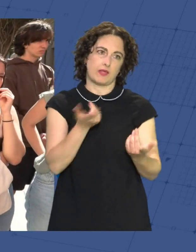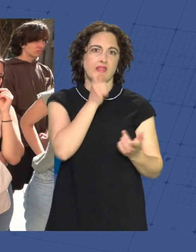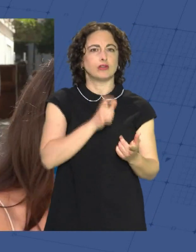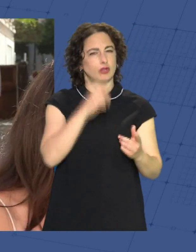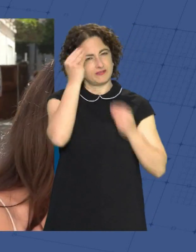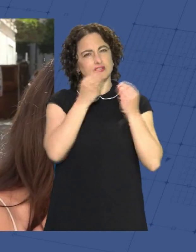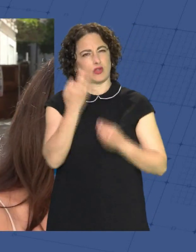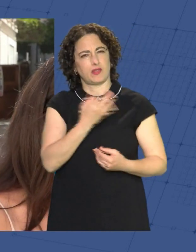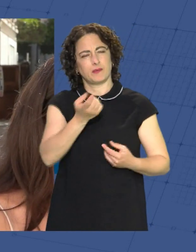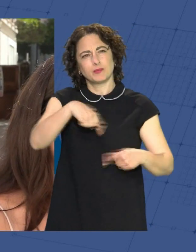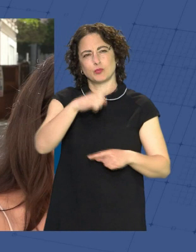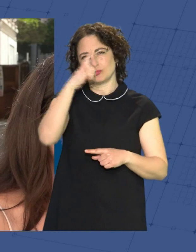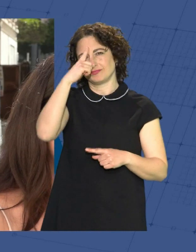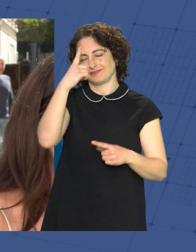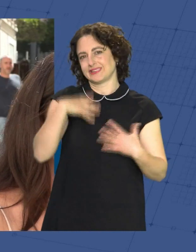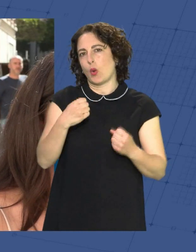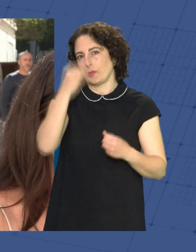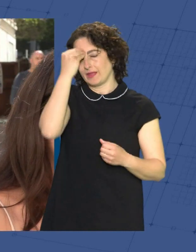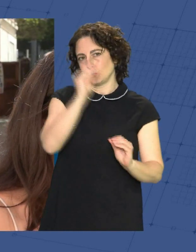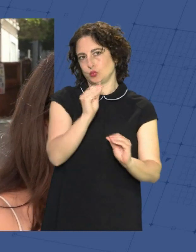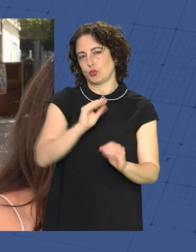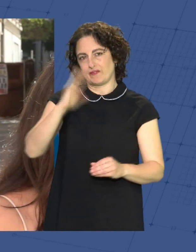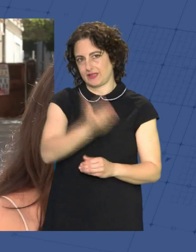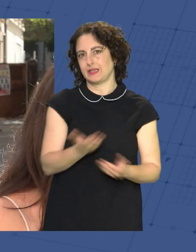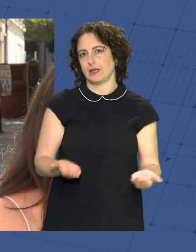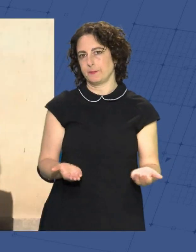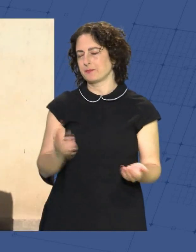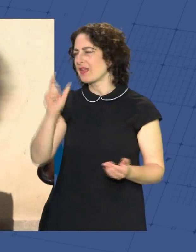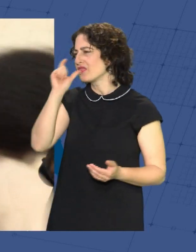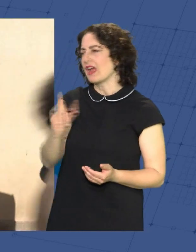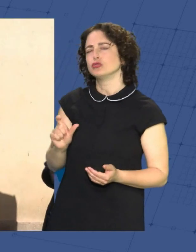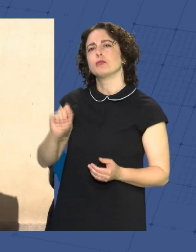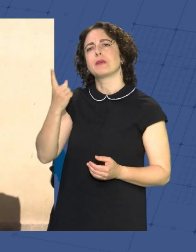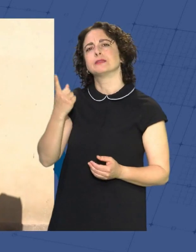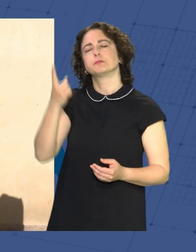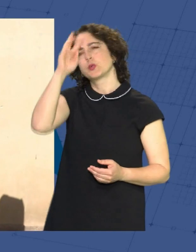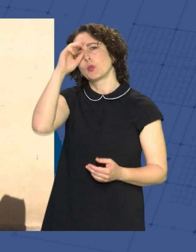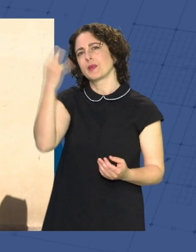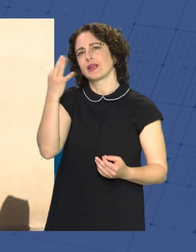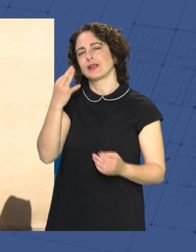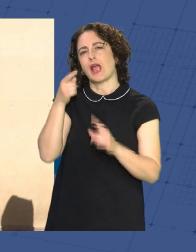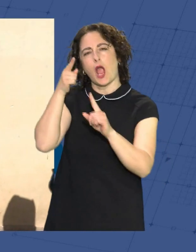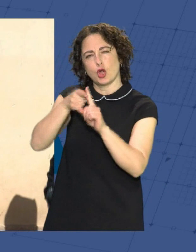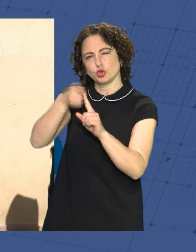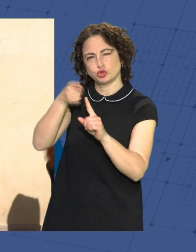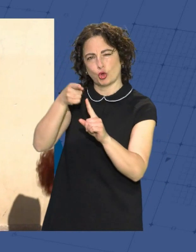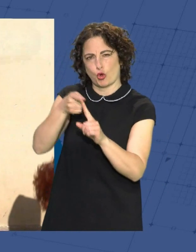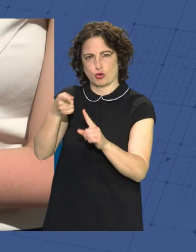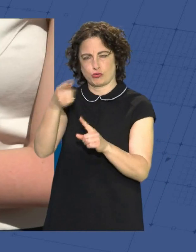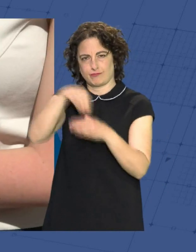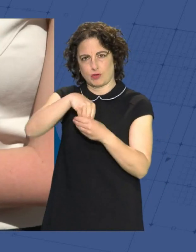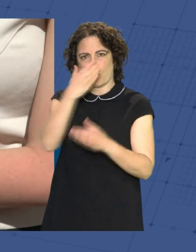hablan también de la salud mental de estas personas. El dato que más nos preocupa es el del acoso en los colegios, todavía